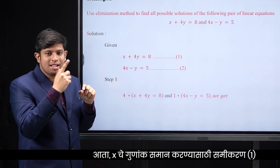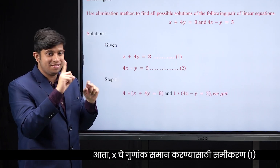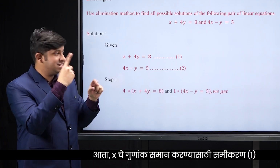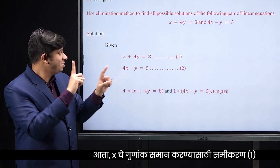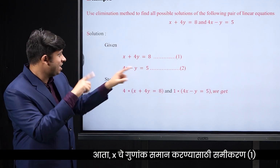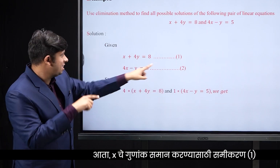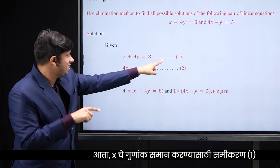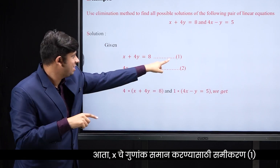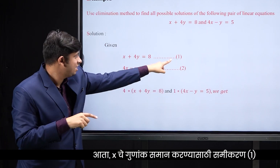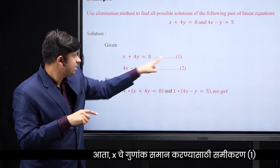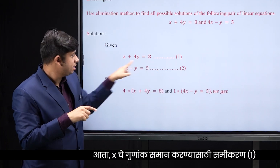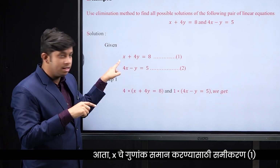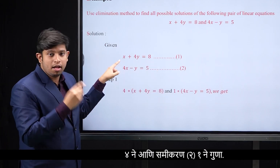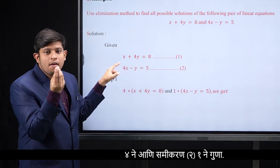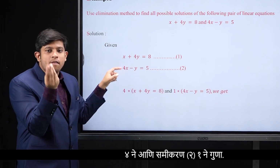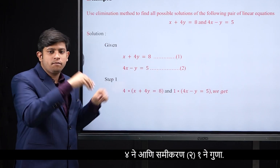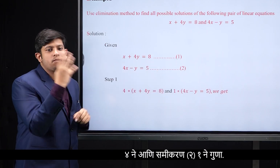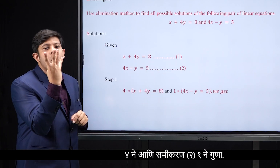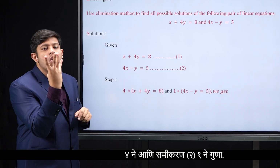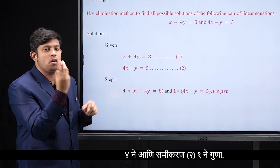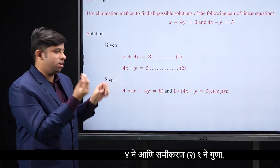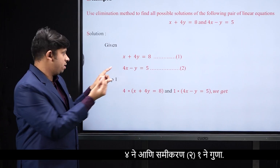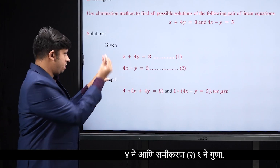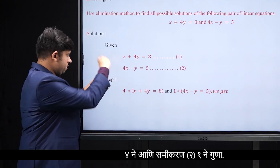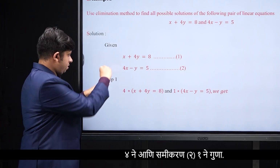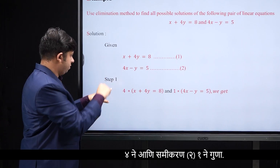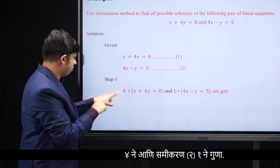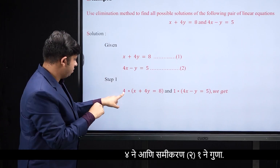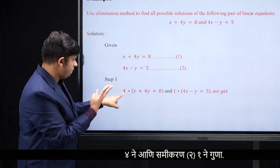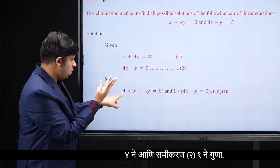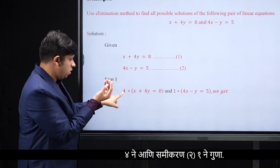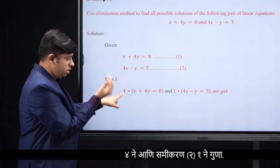करण्यासाठी समीकरण 1 4ने आणि समीकरण 2 1ने गुणा.